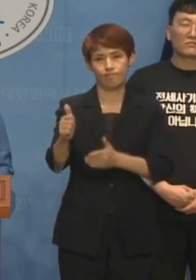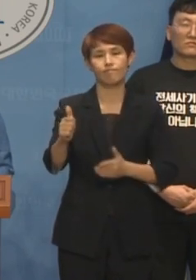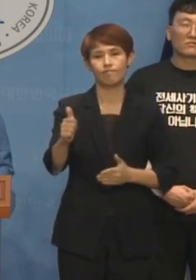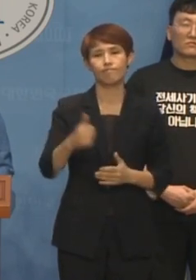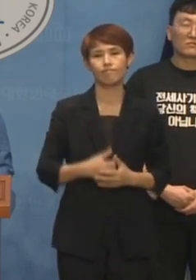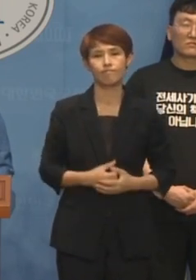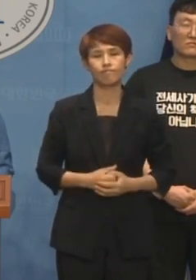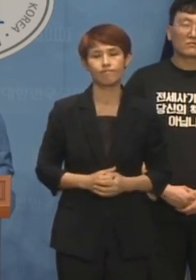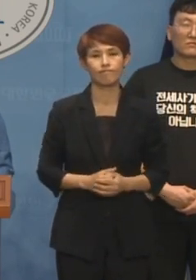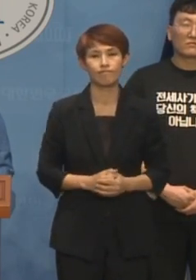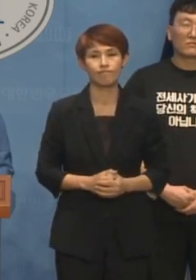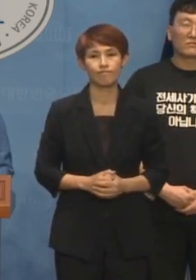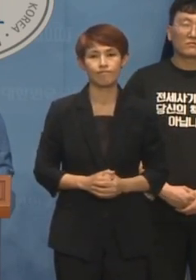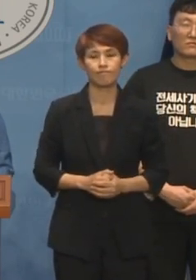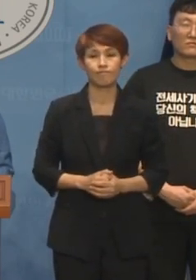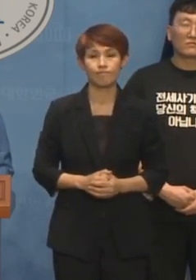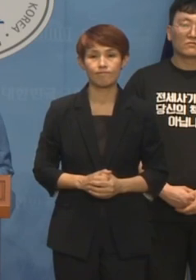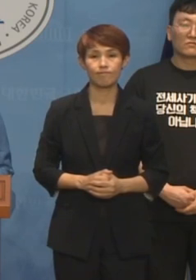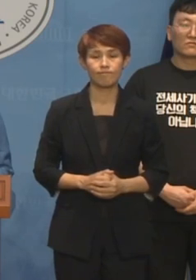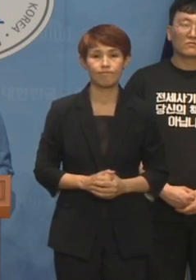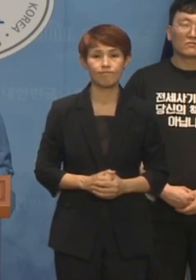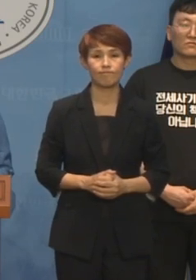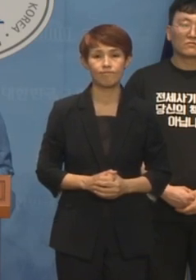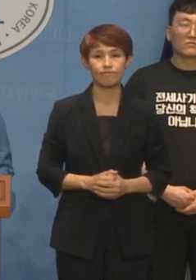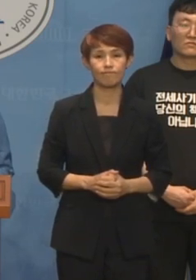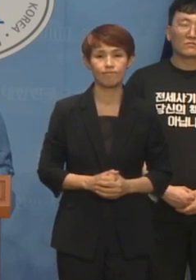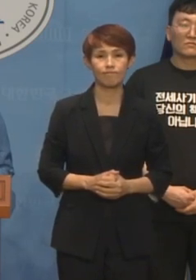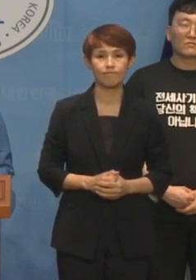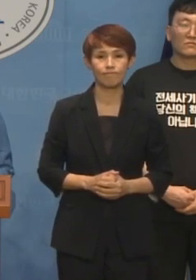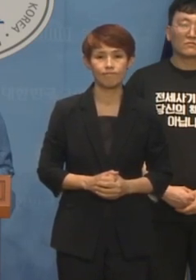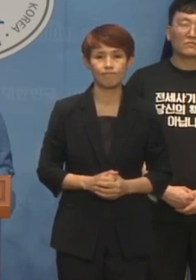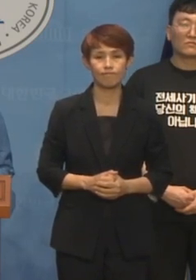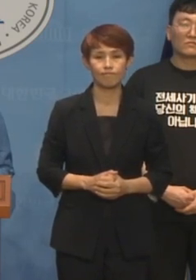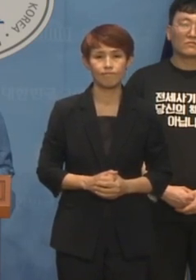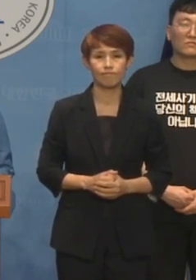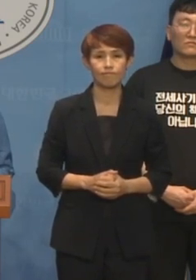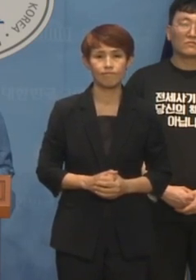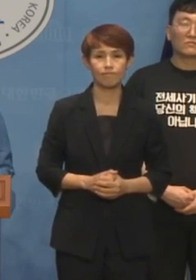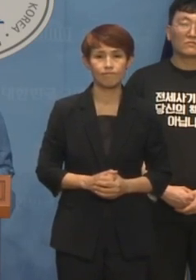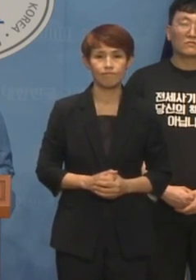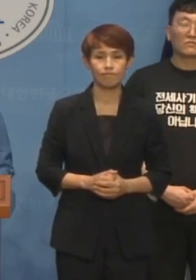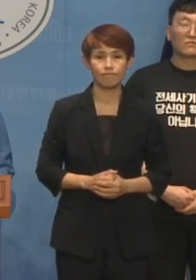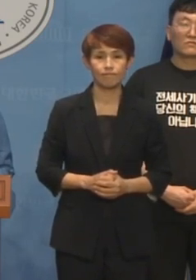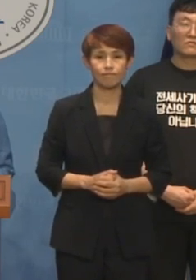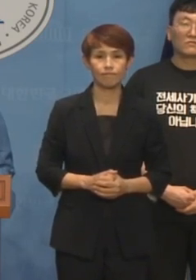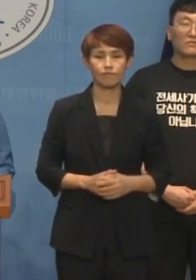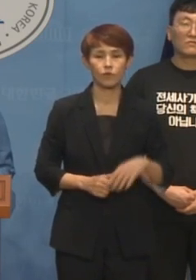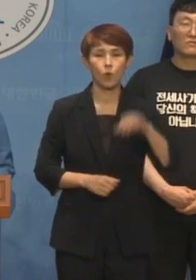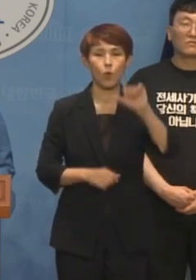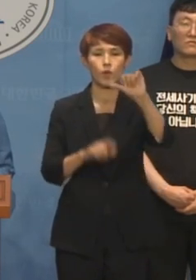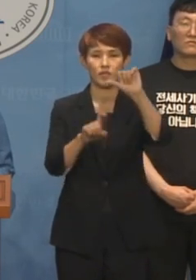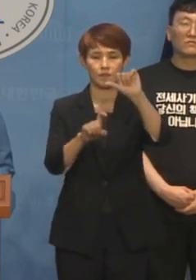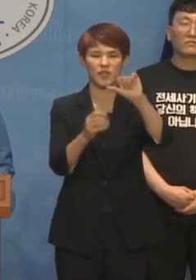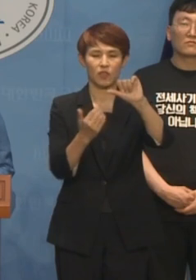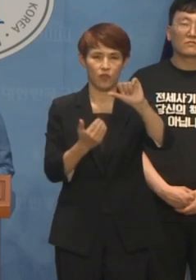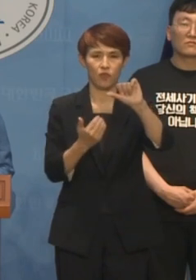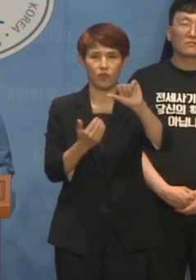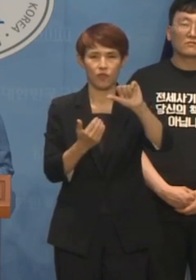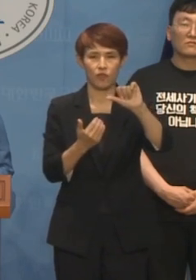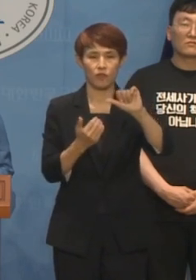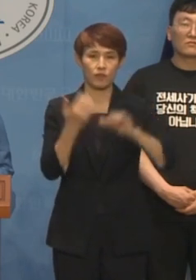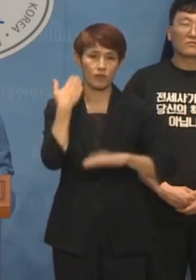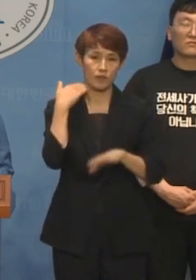감당해 주기를 다시 한번 간곡히 호소드리고 그러려면은 10일 이전에 원포인트